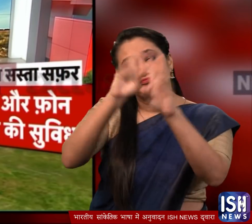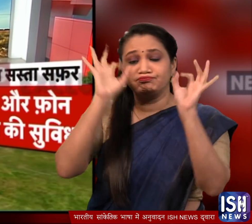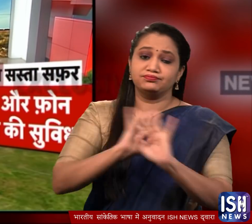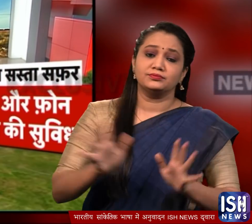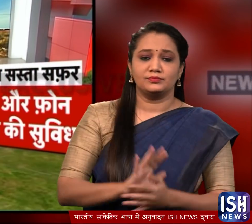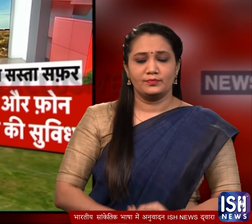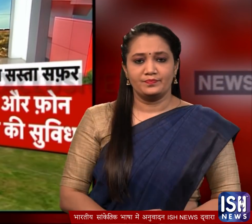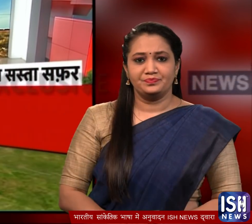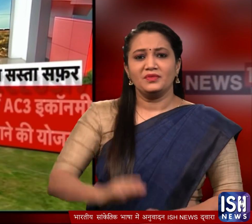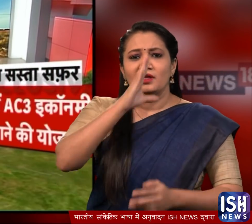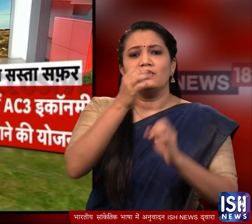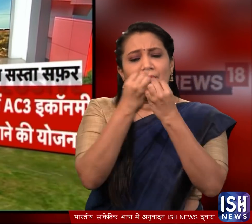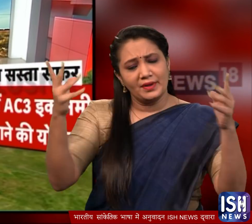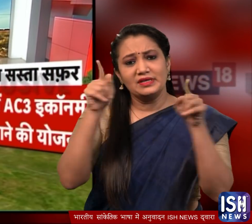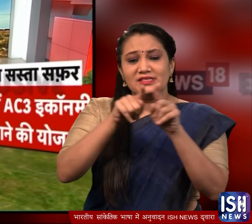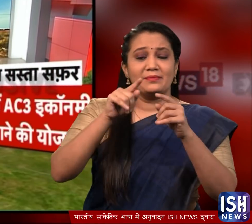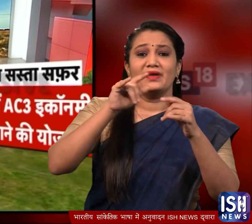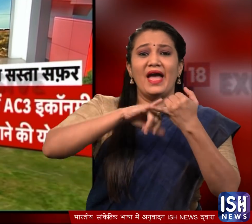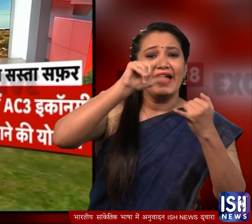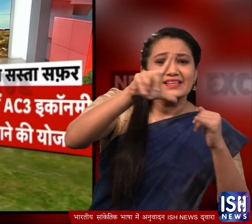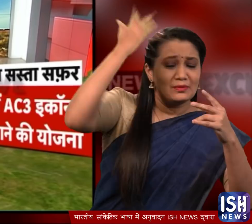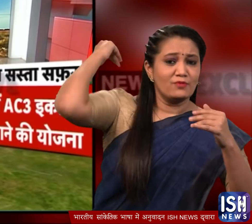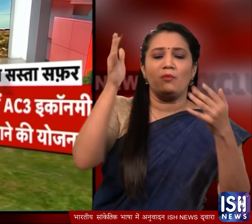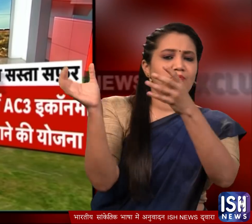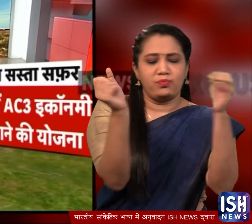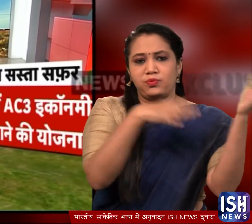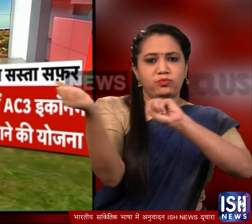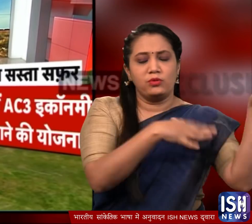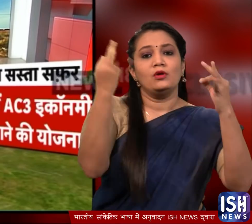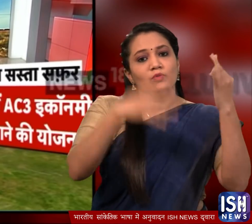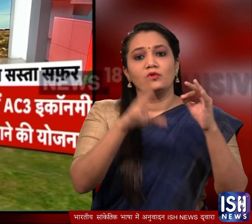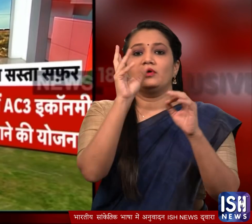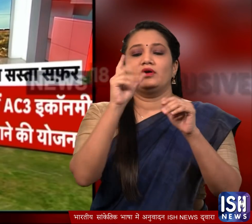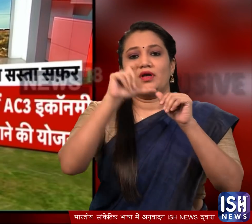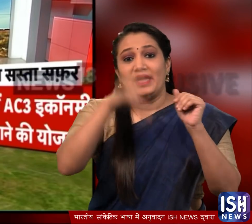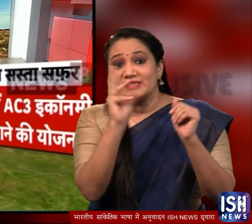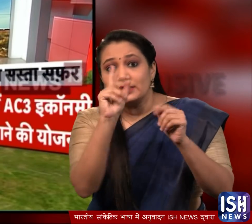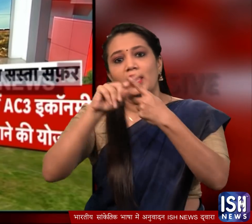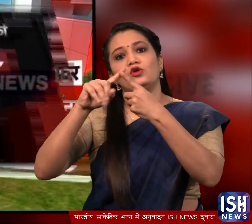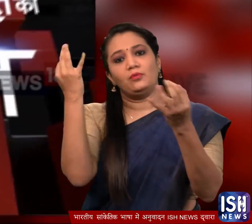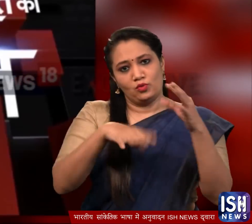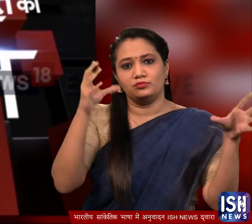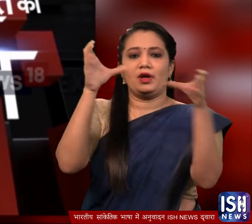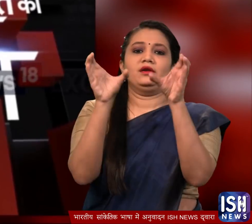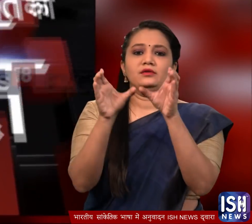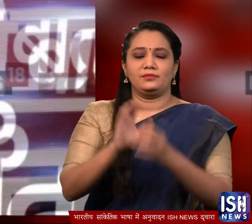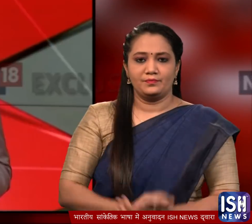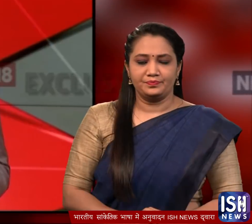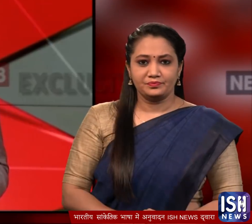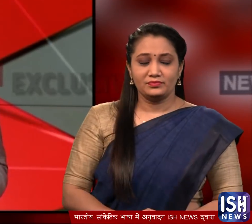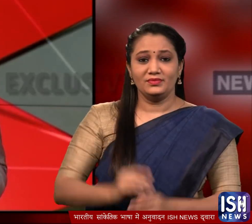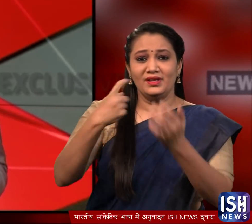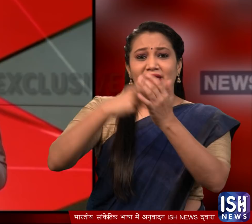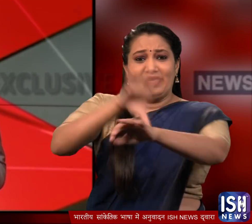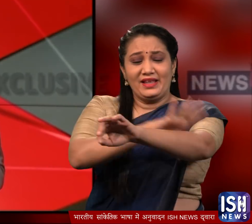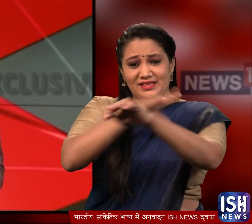किया गया है। खबर है कि रेलवे की कई ट्रेनों में स्लीपर क्लास के कुछ कोच हटाकर AC 3 इकोनॉमी कोच लगाने की योजना है। राजस्थान के